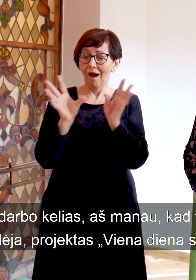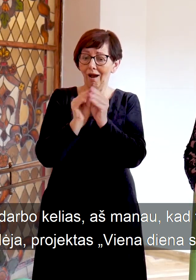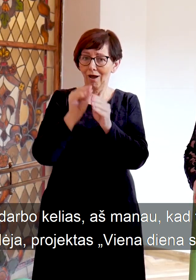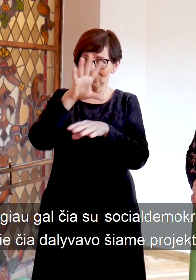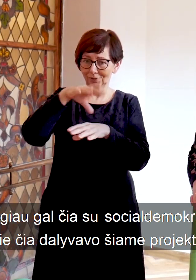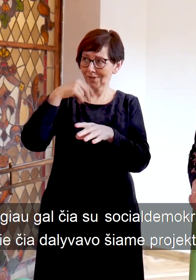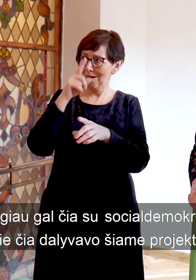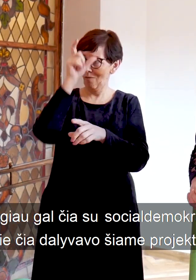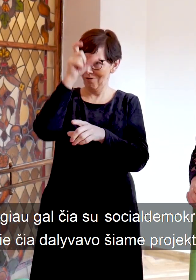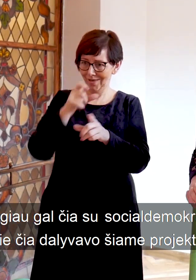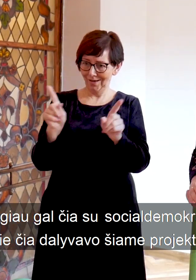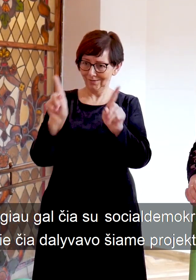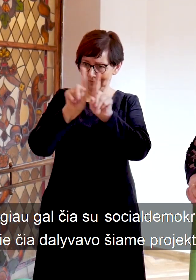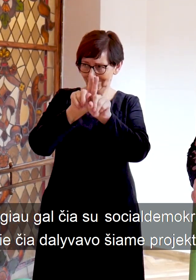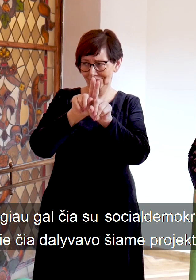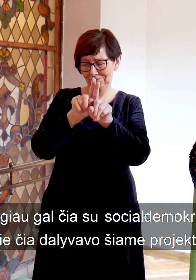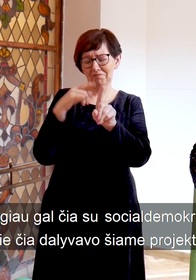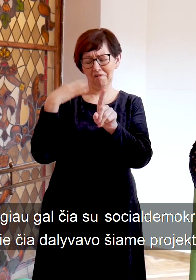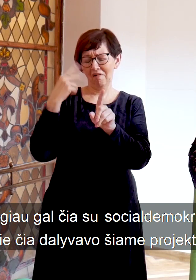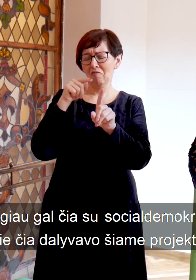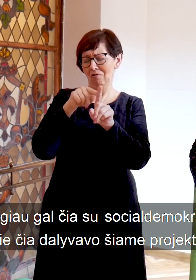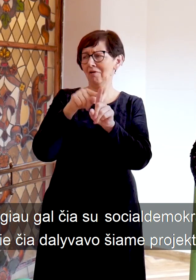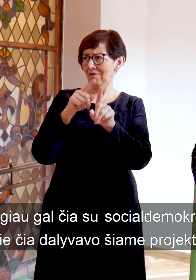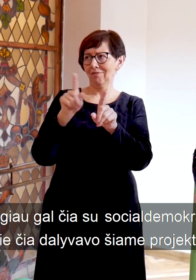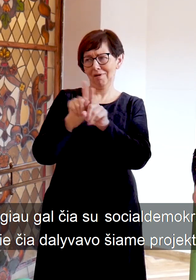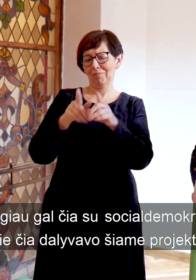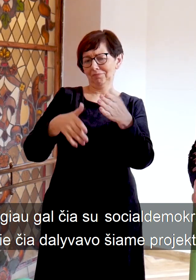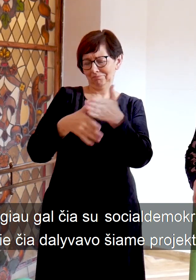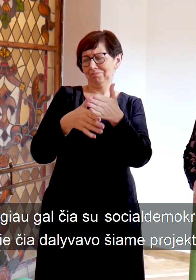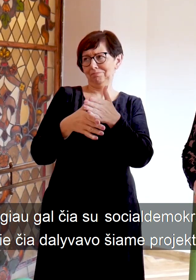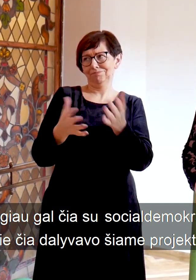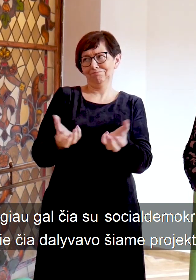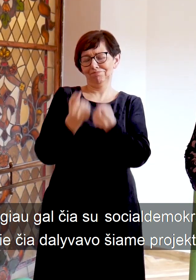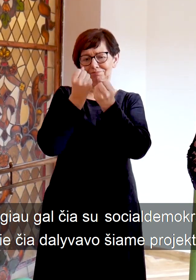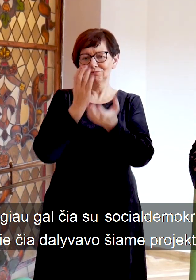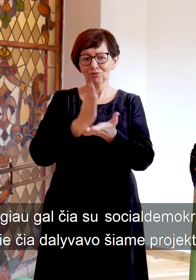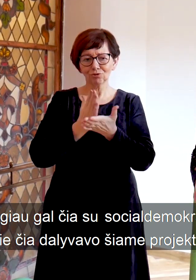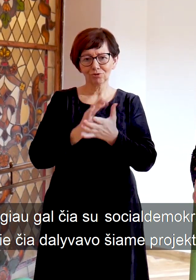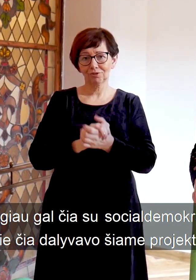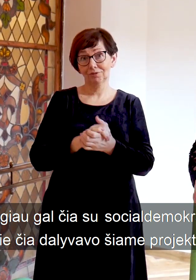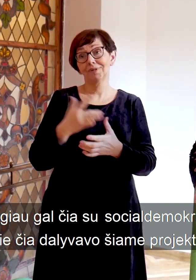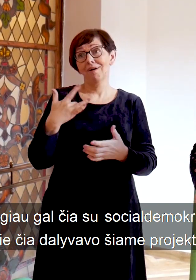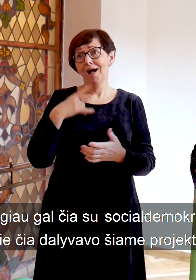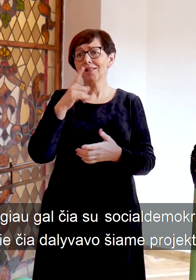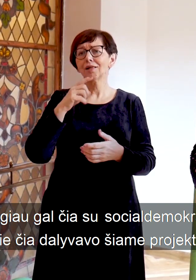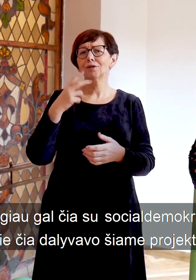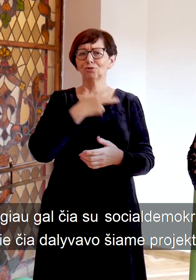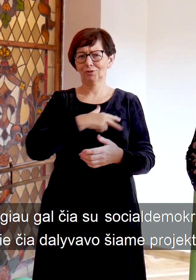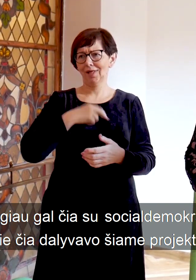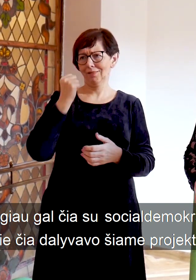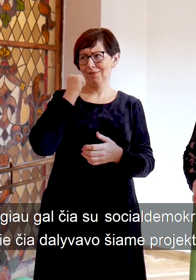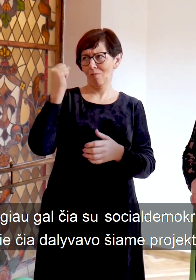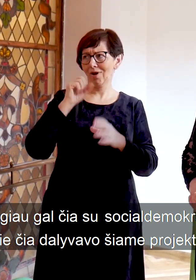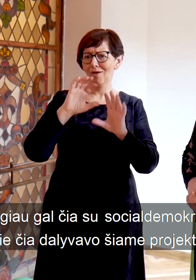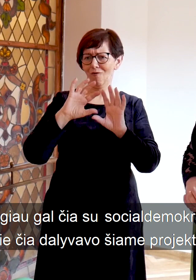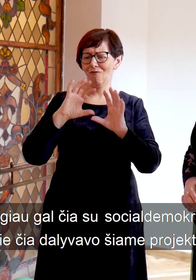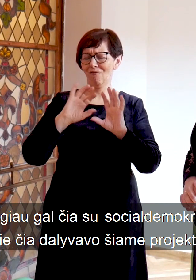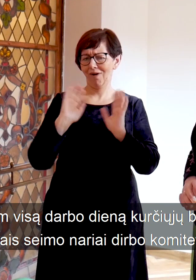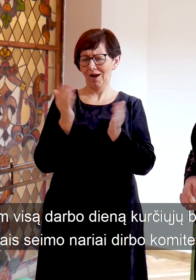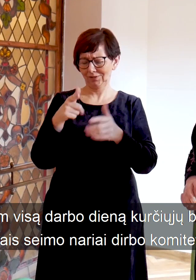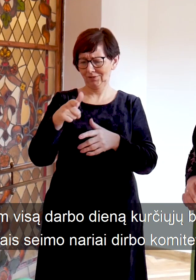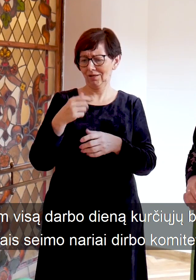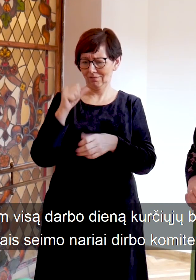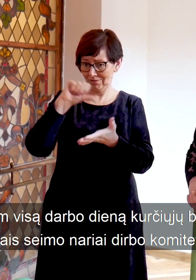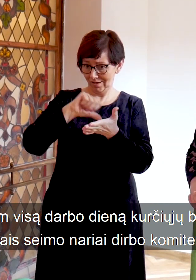Seime, kur mes kartu, daugiau gal čia socialdemokratų frakcija visa dalyvavo šiame